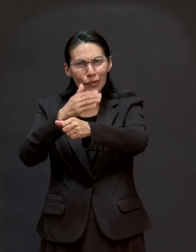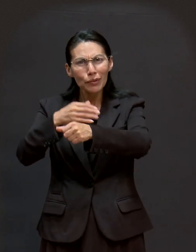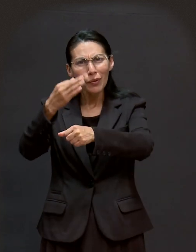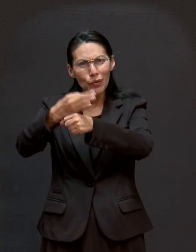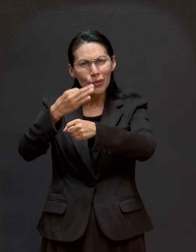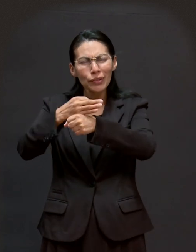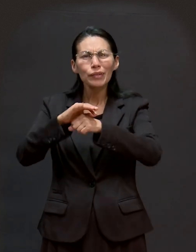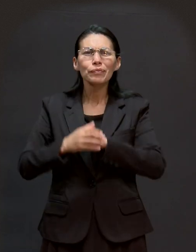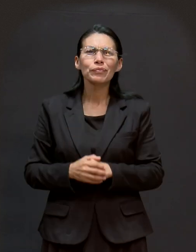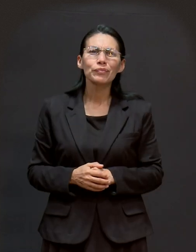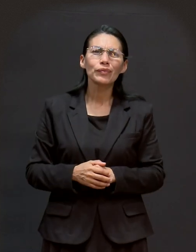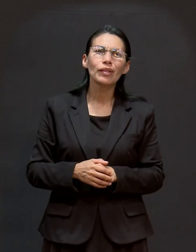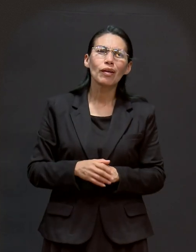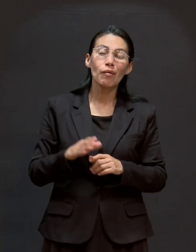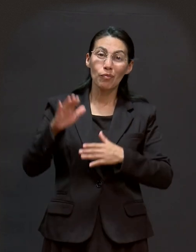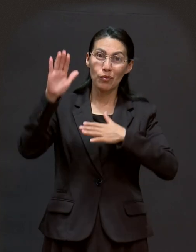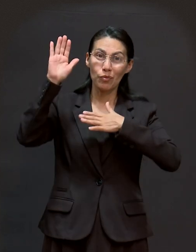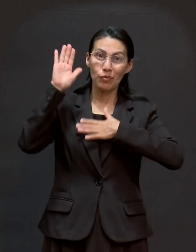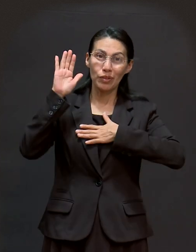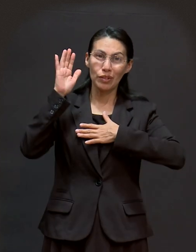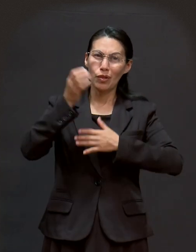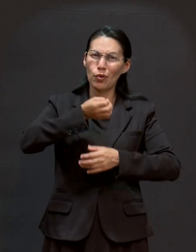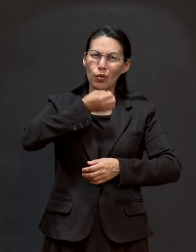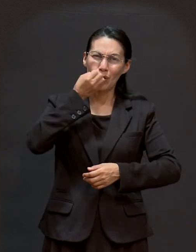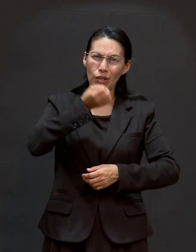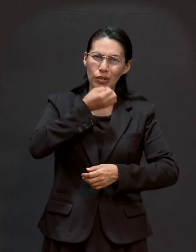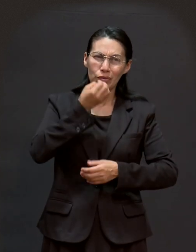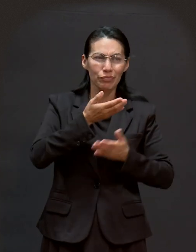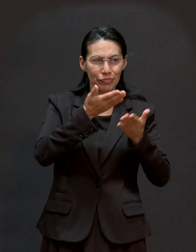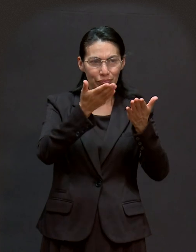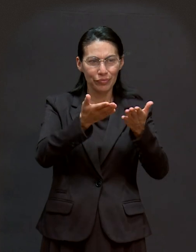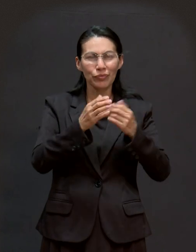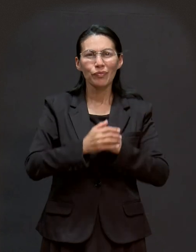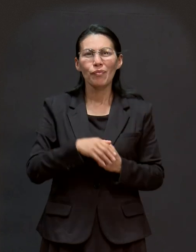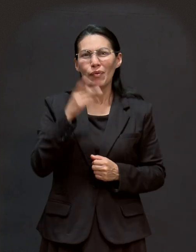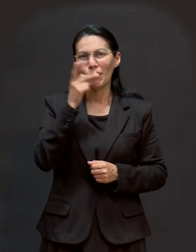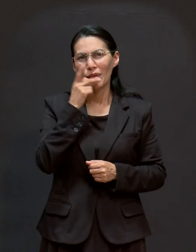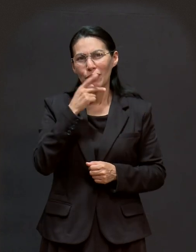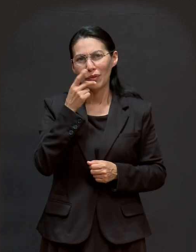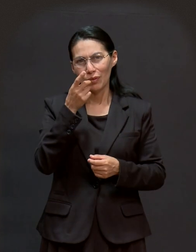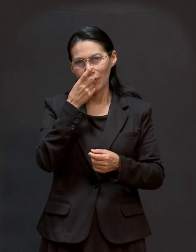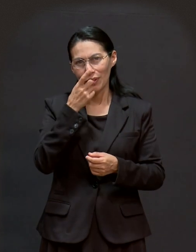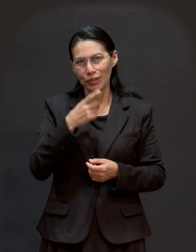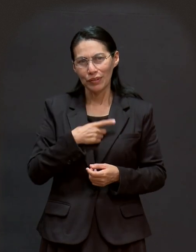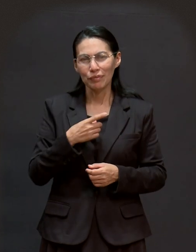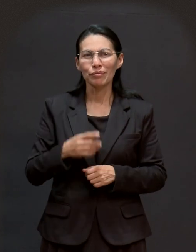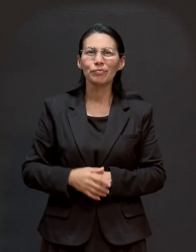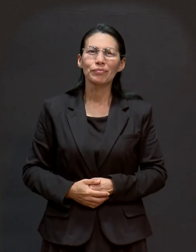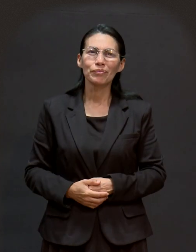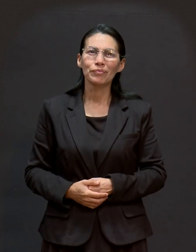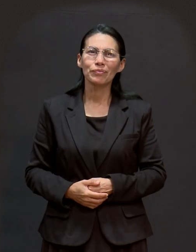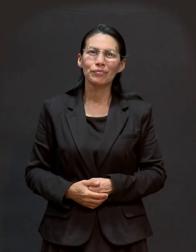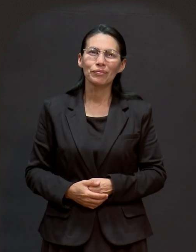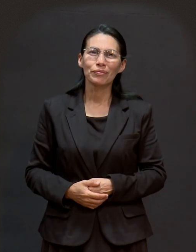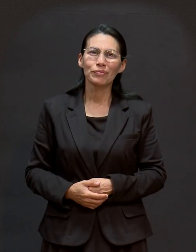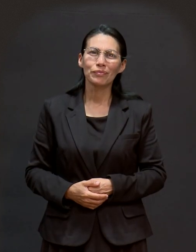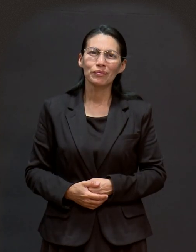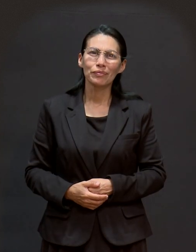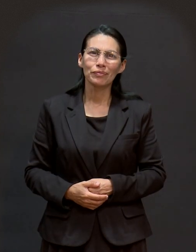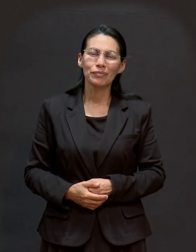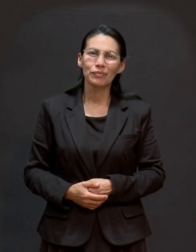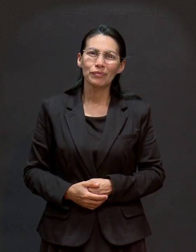dejamos una promesa que cultivar en oración que el pastor iván y magda omaña nos va a decir